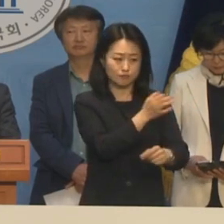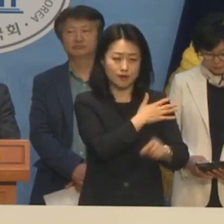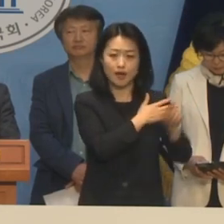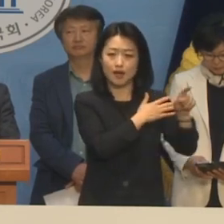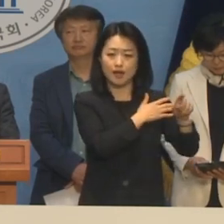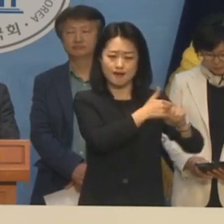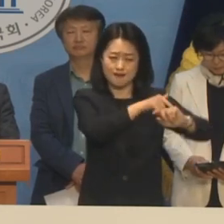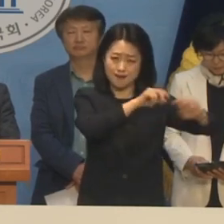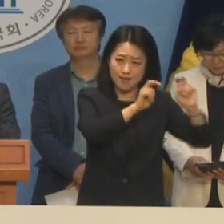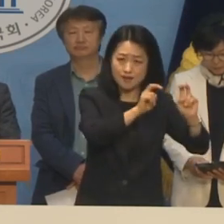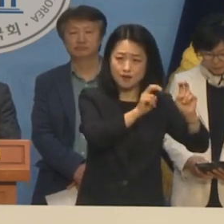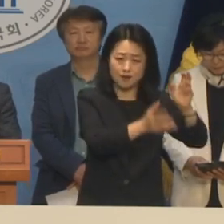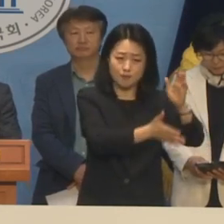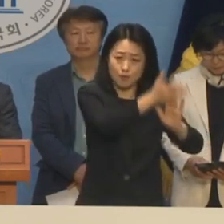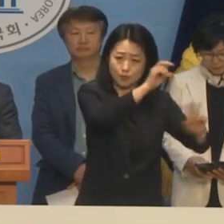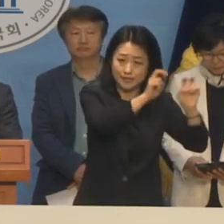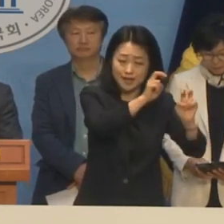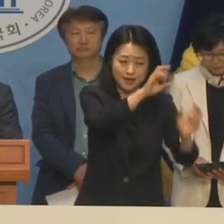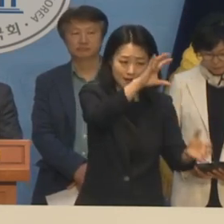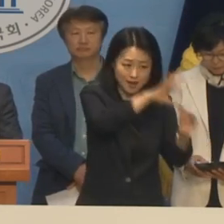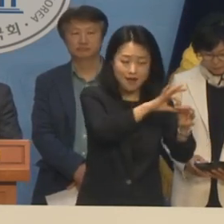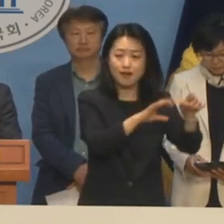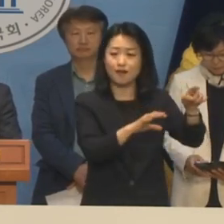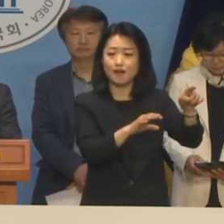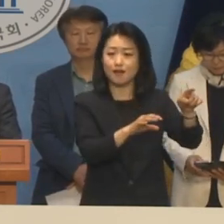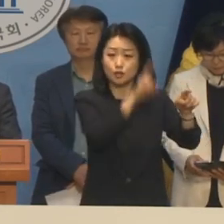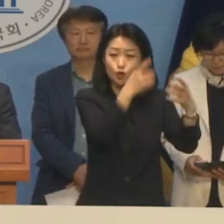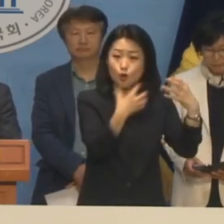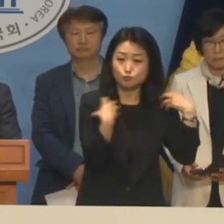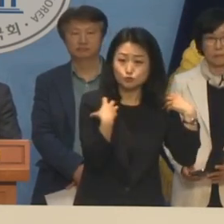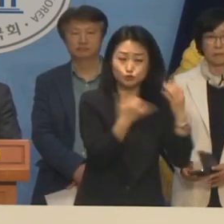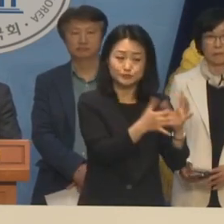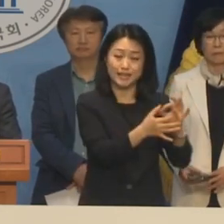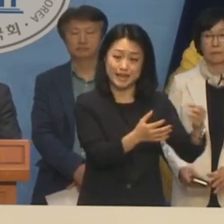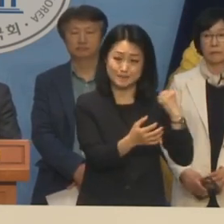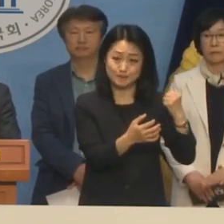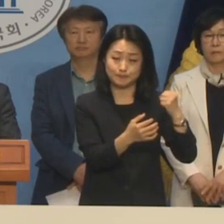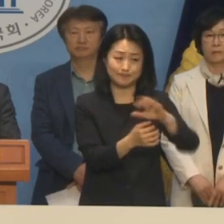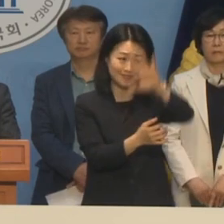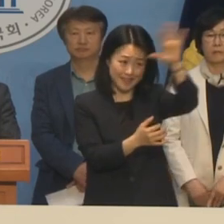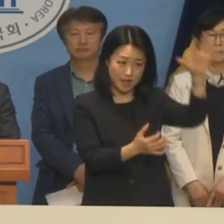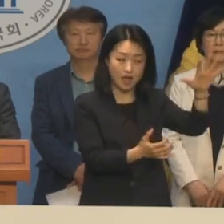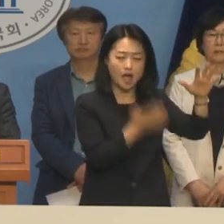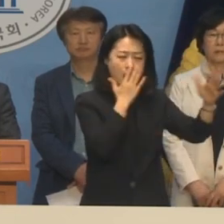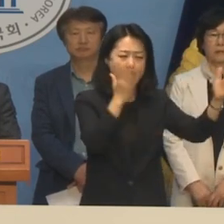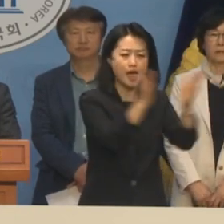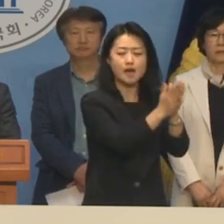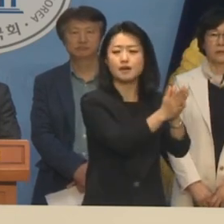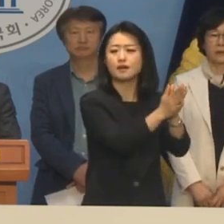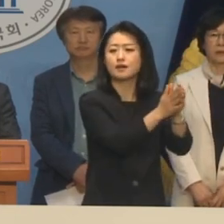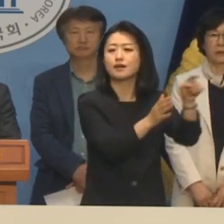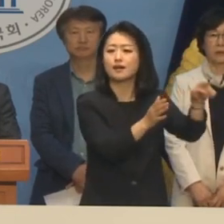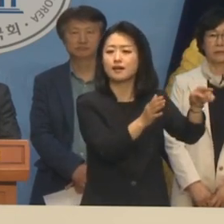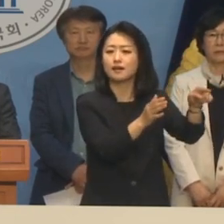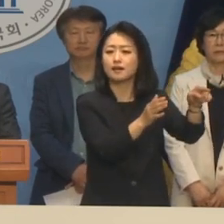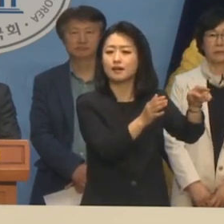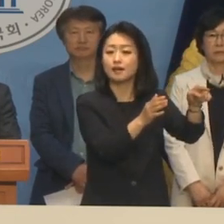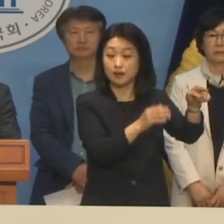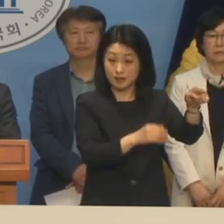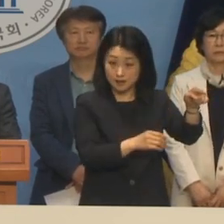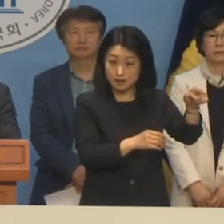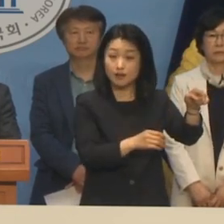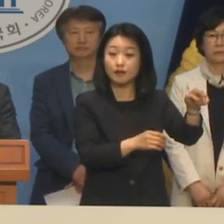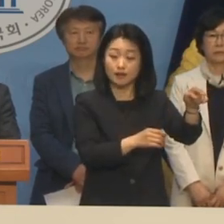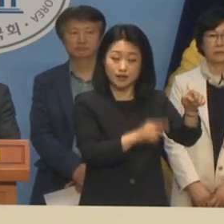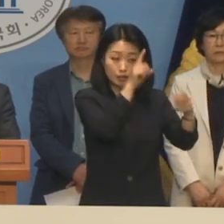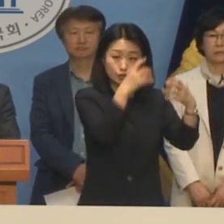기득권자들의 우선이라면 정부와 국민의힘은 국민의 수호자가 아니고 기득권의 방패막이로